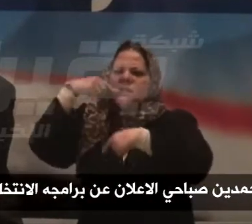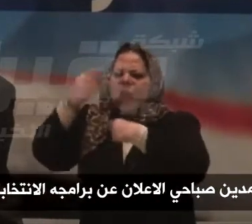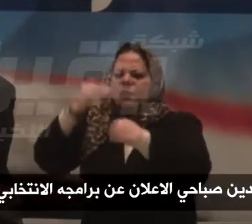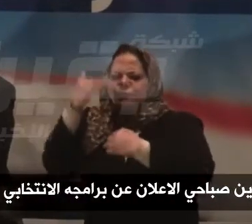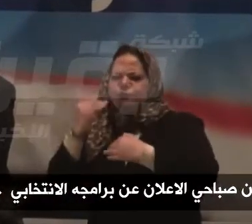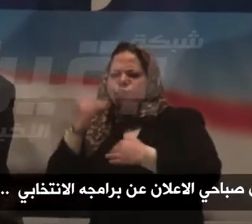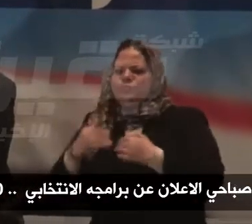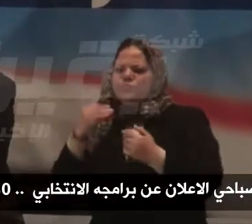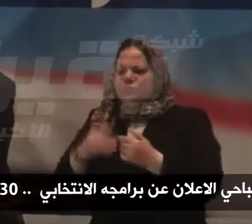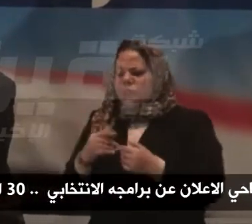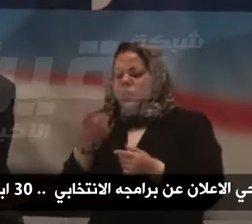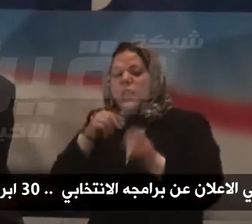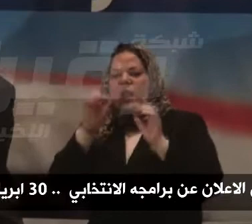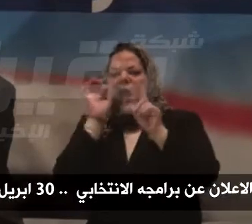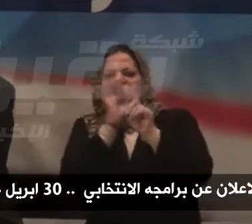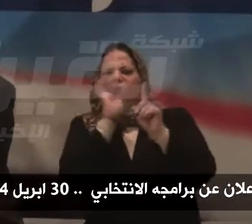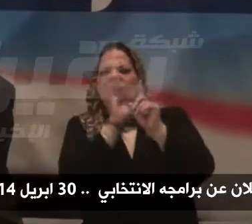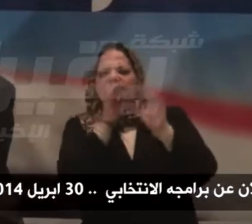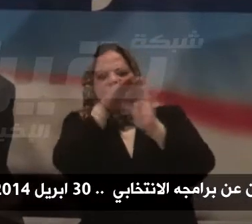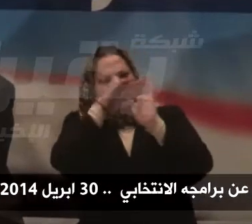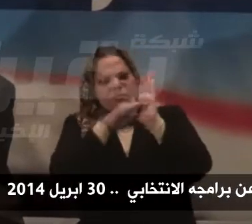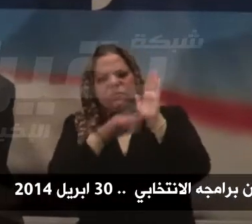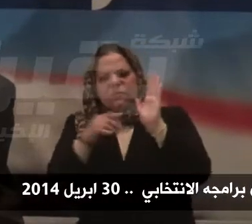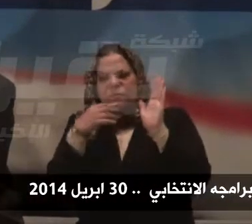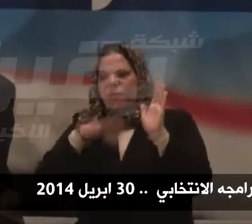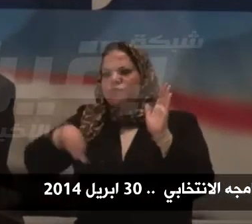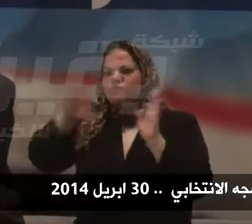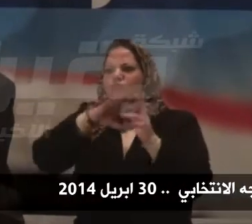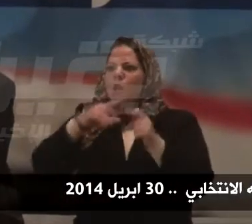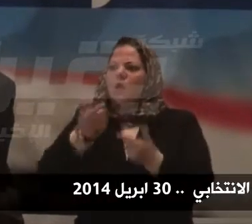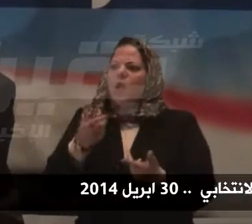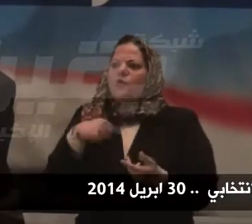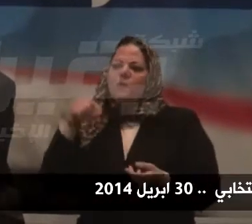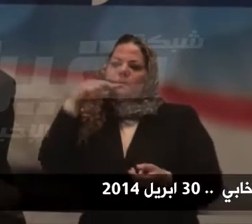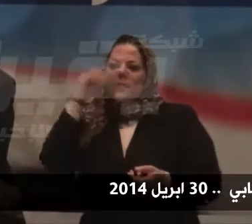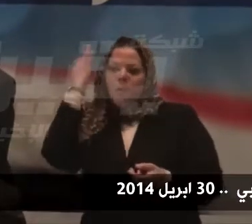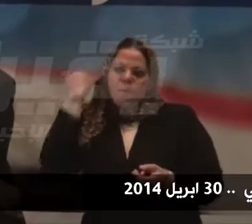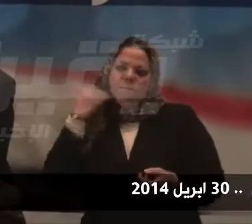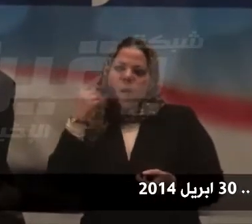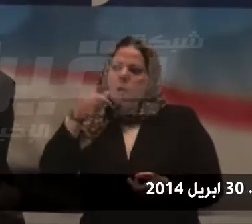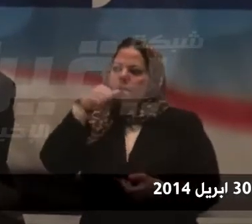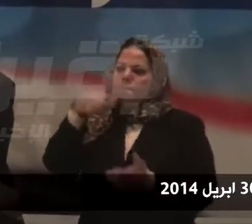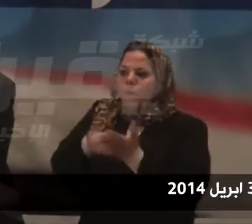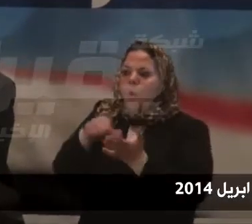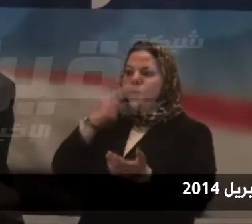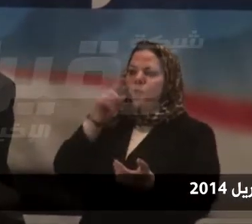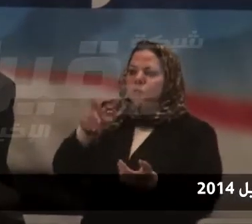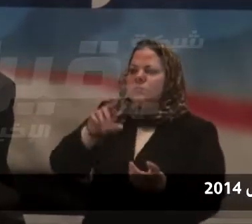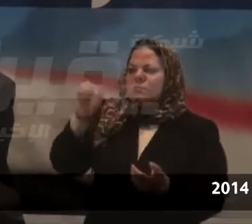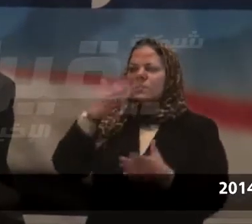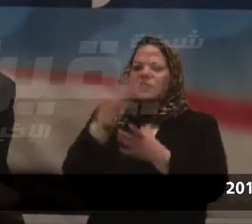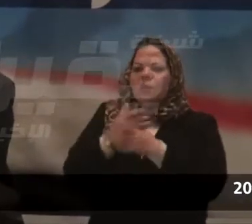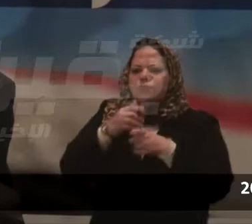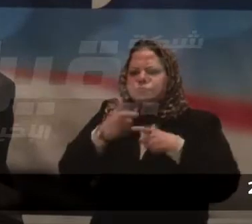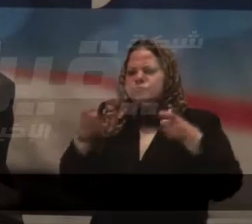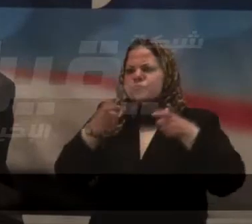6، وضع سياسات فاعلة توجه للمرأة الأمية حيث أنها أكثر